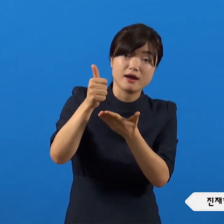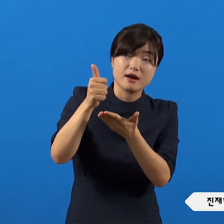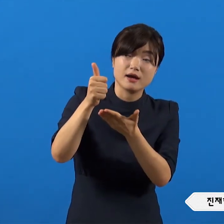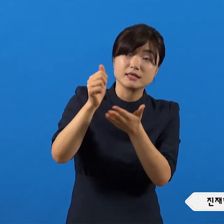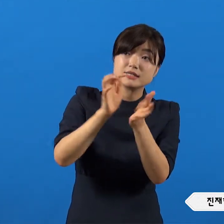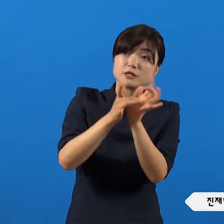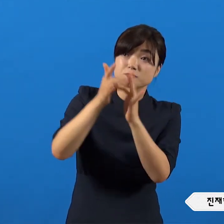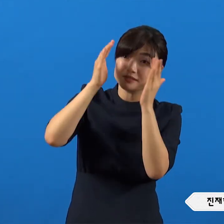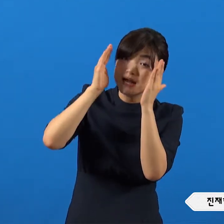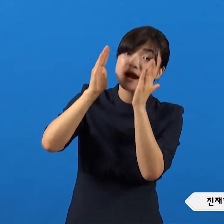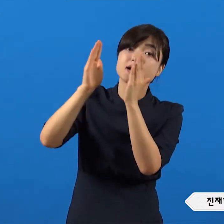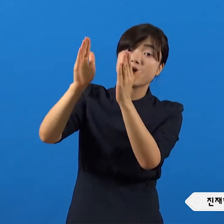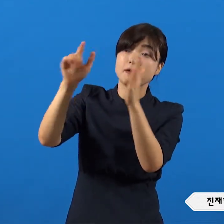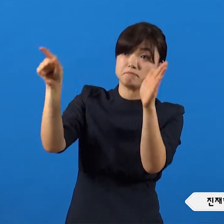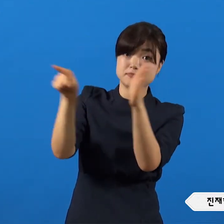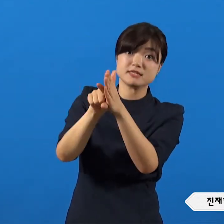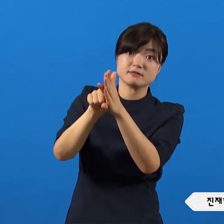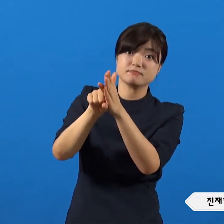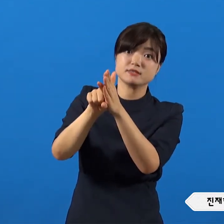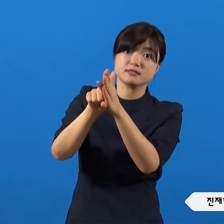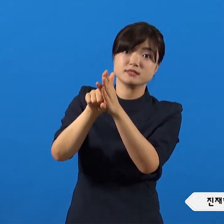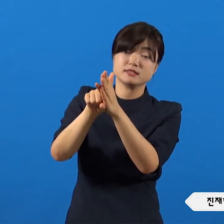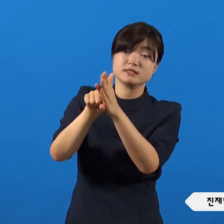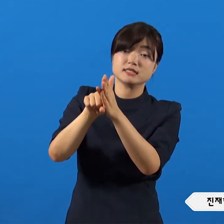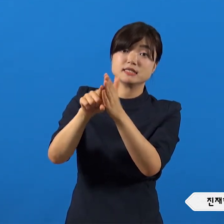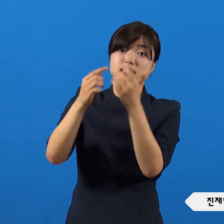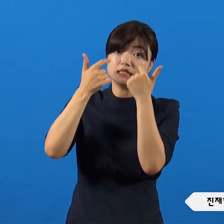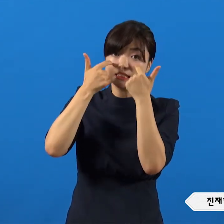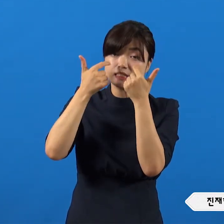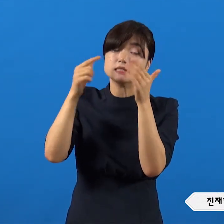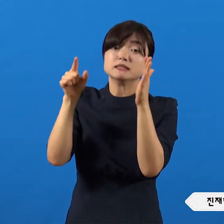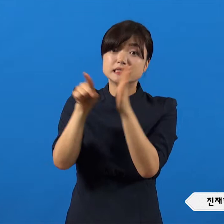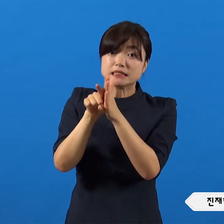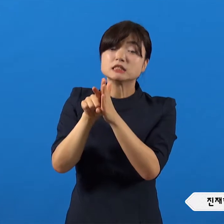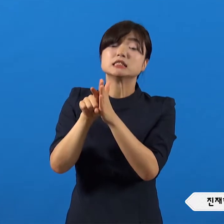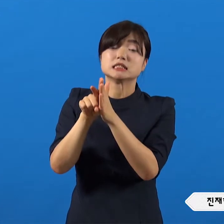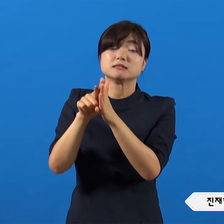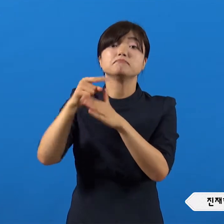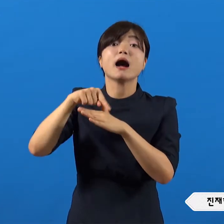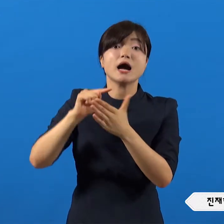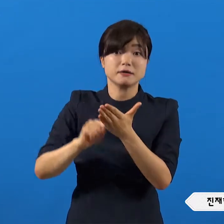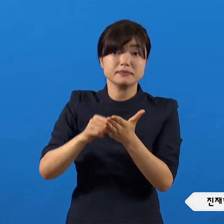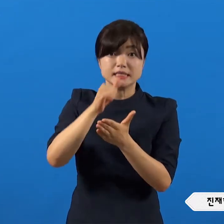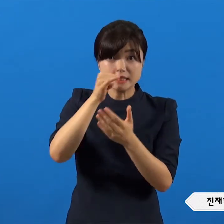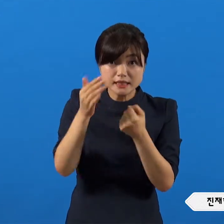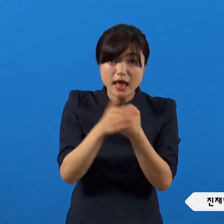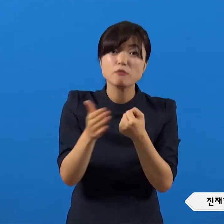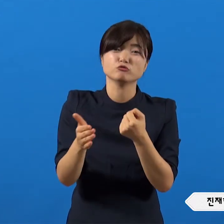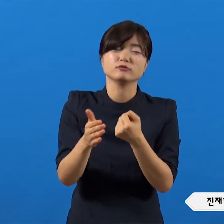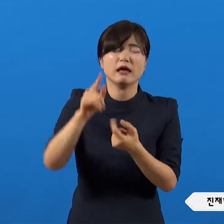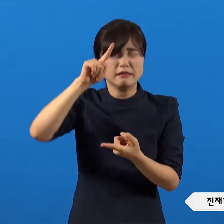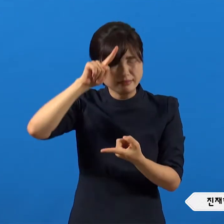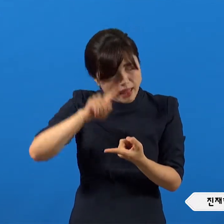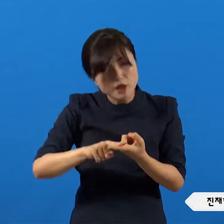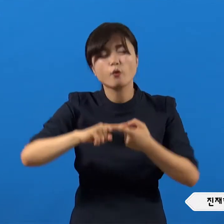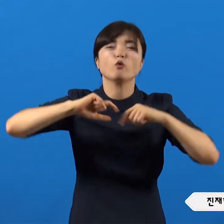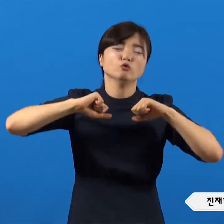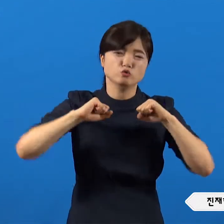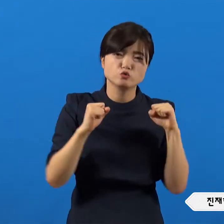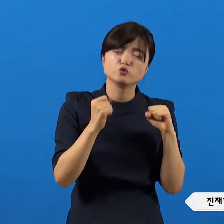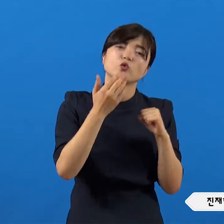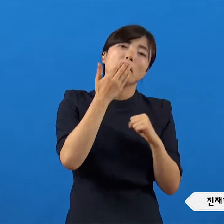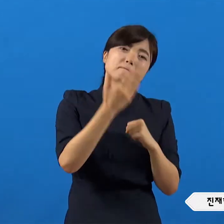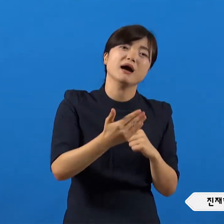그분을 향한 믿음이, 신뢰가 있었기 때문에 그들은 그대로 순종할